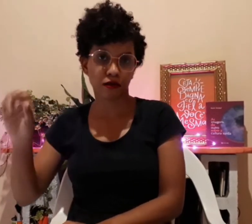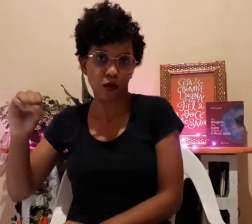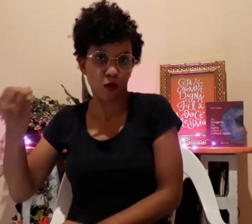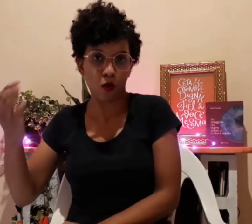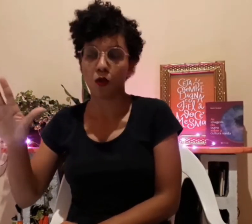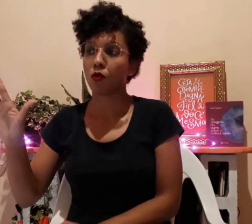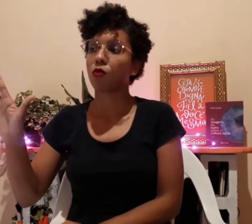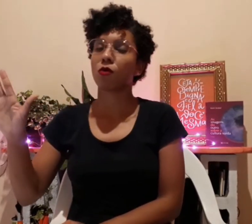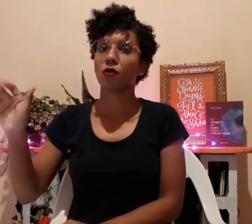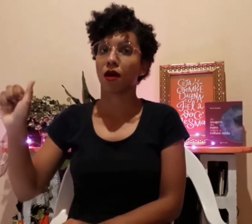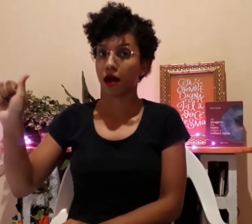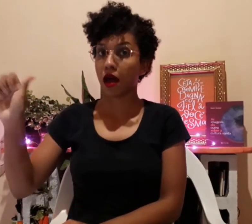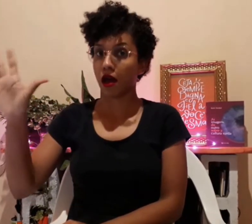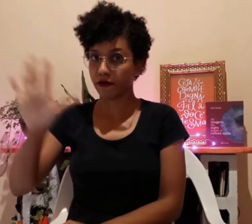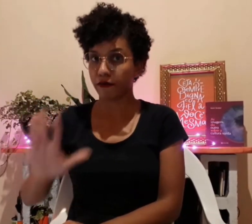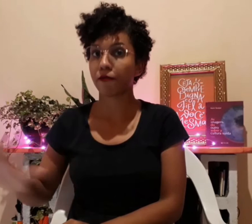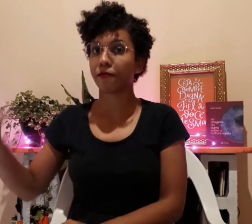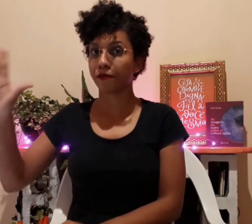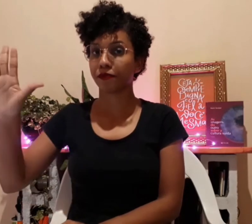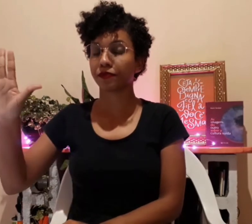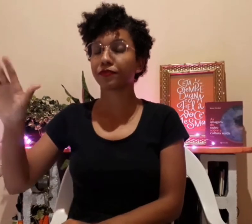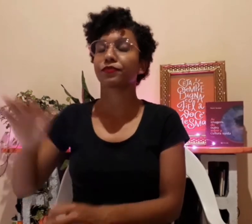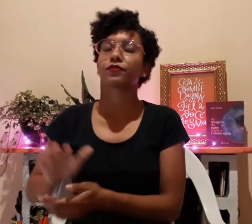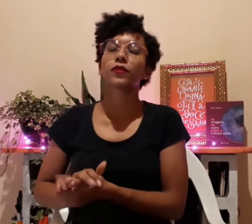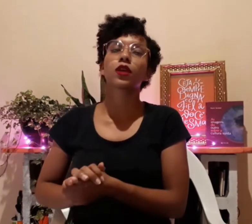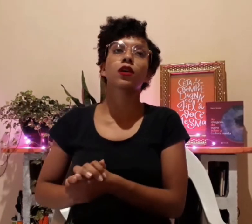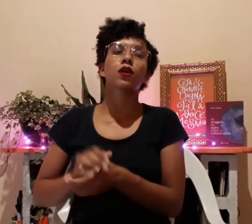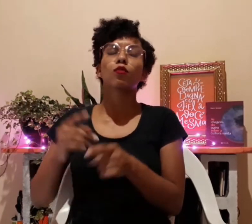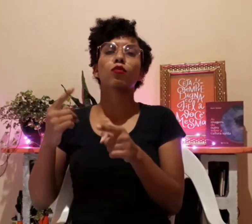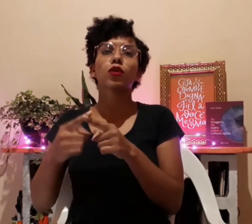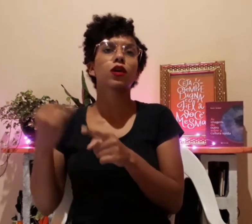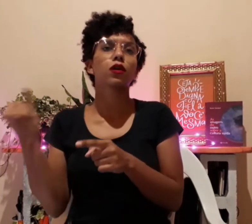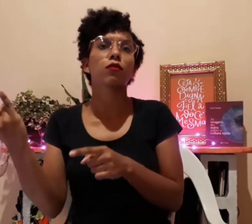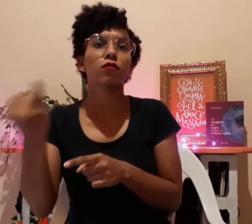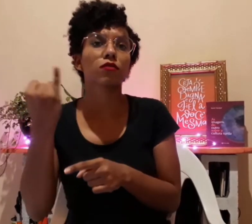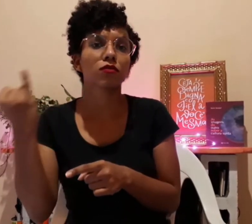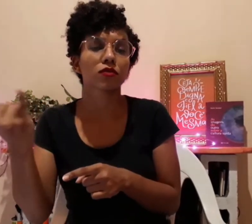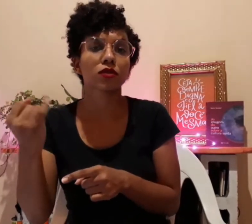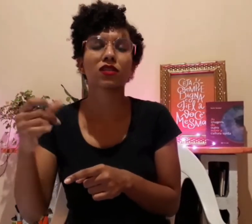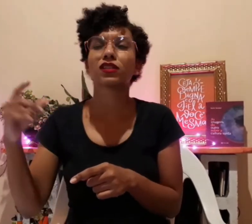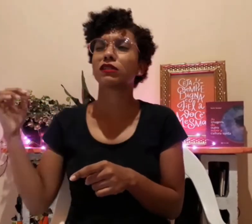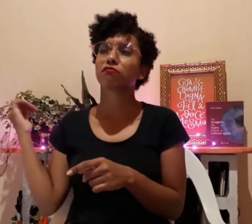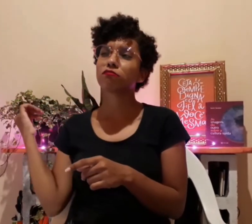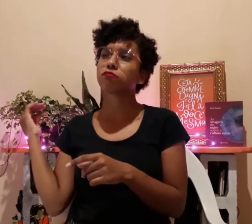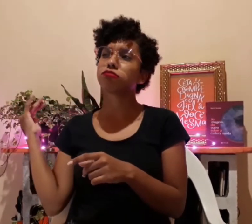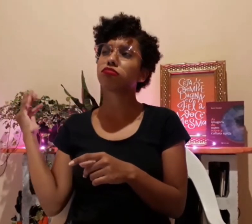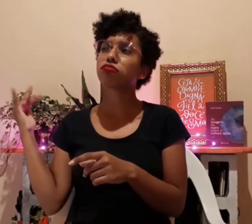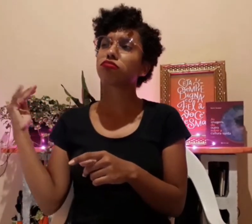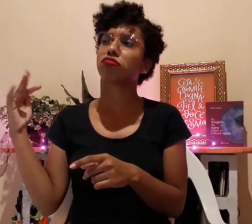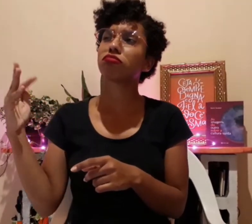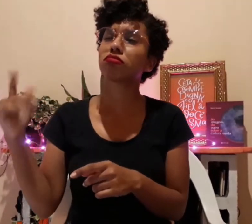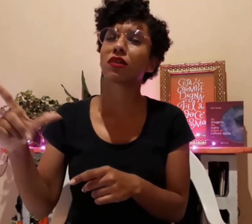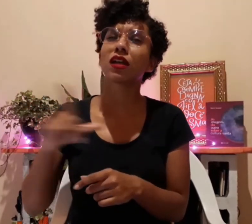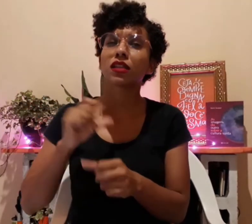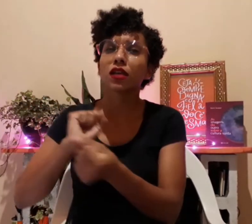influenciou a cultura africana, né? O continente africano, e a importância durante todos esses